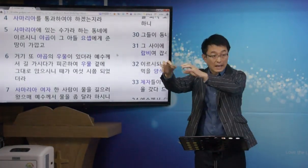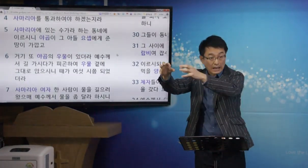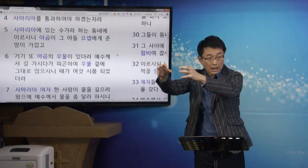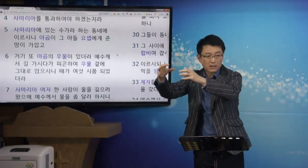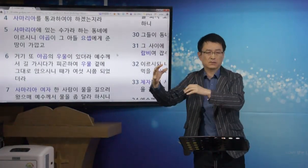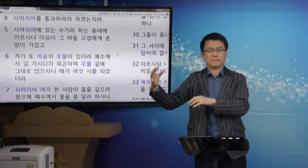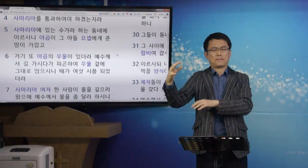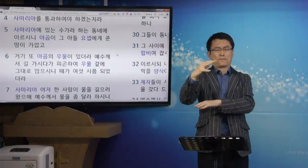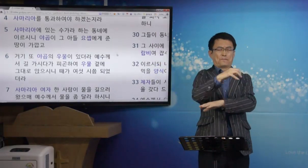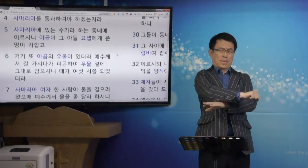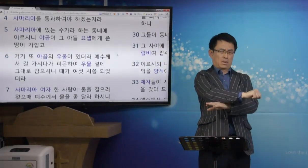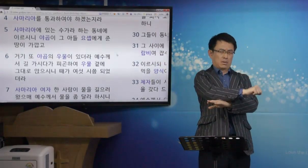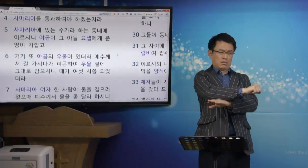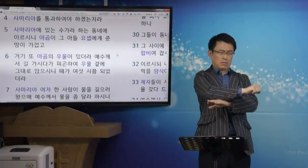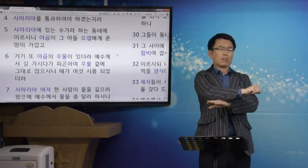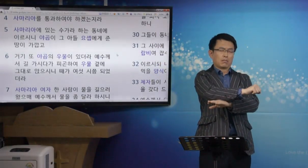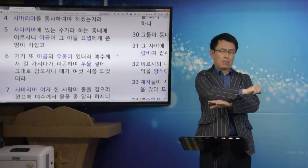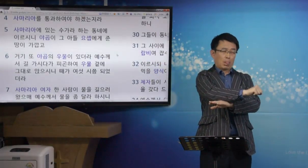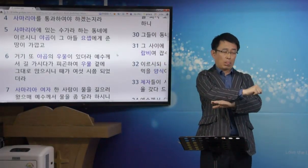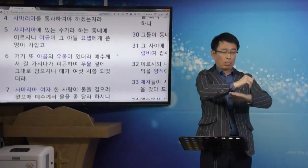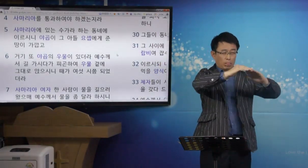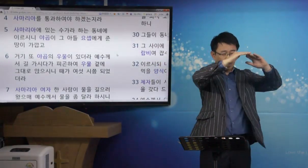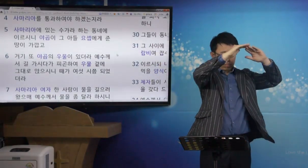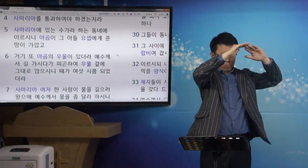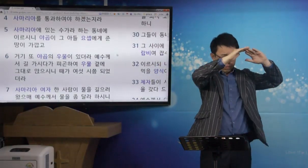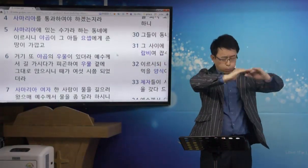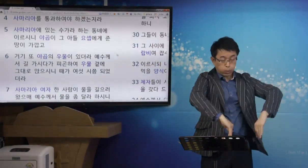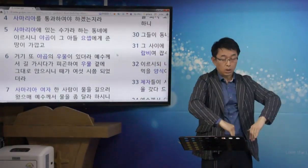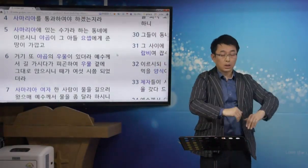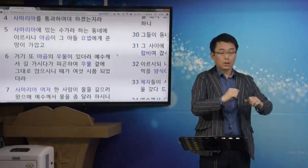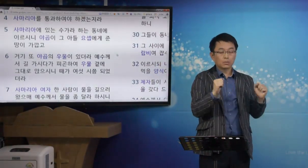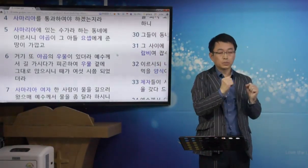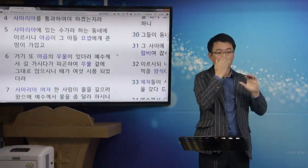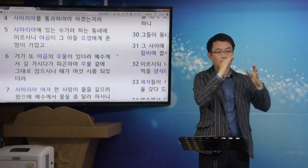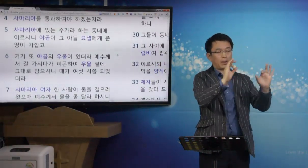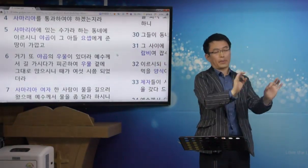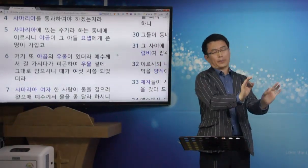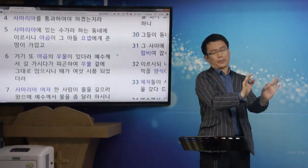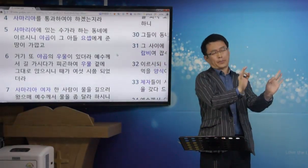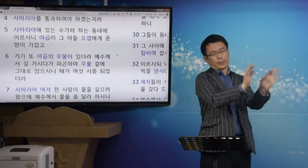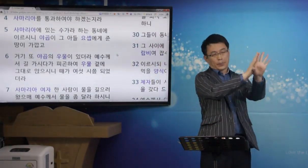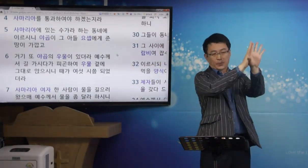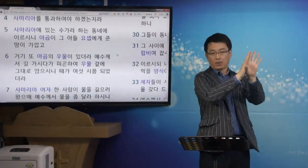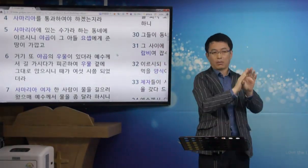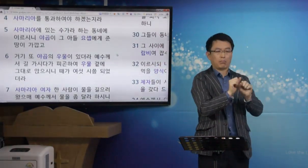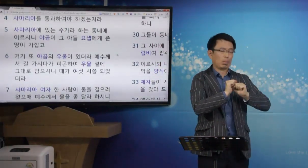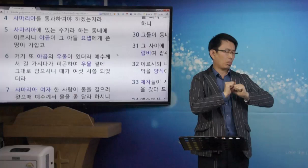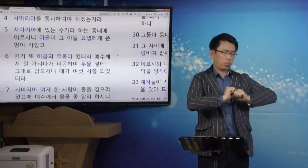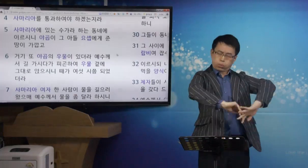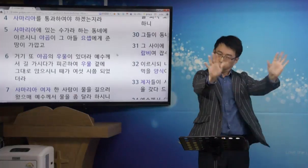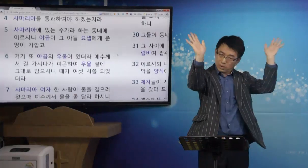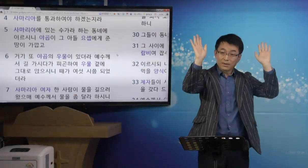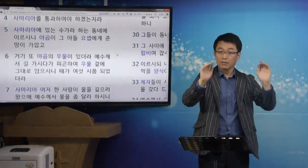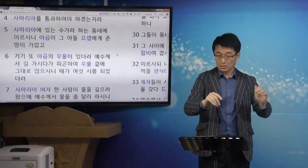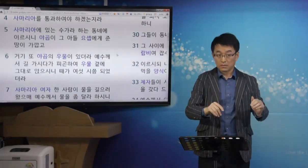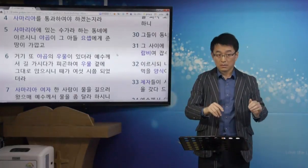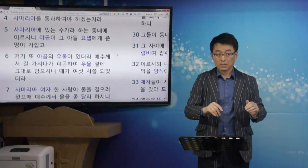아수르가 그 북이스라엘을 점령하였고 나라가 온전히 망하게 되었고 모든 사람이